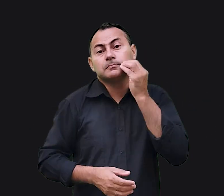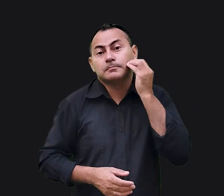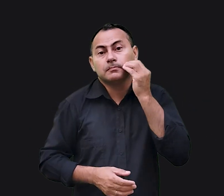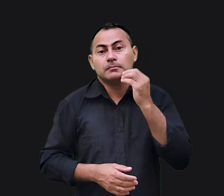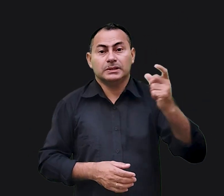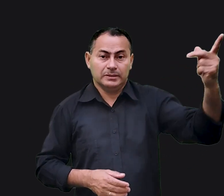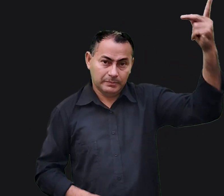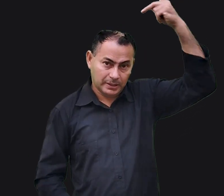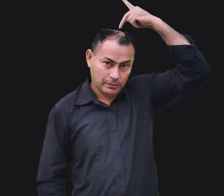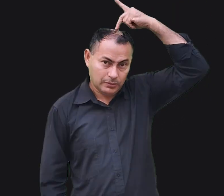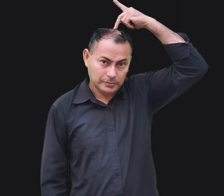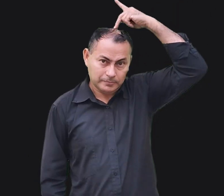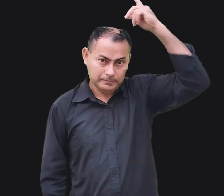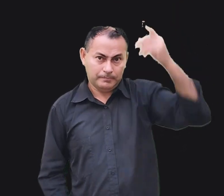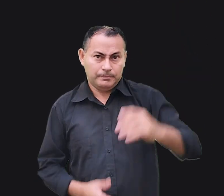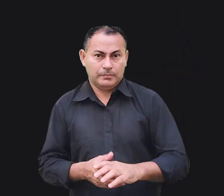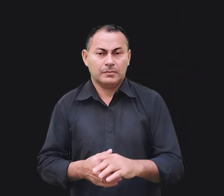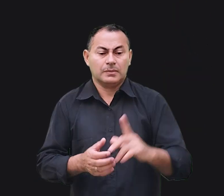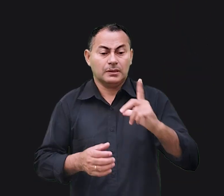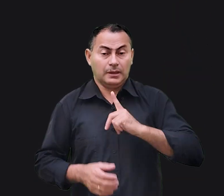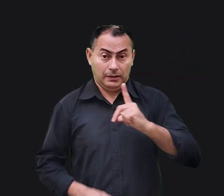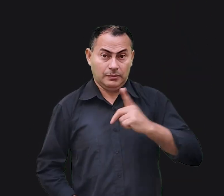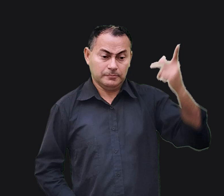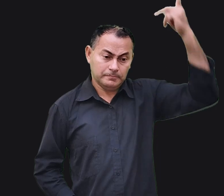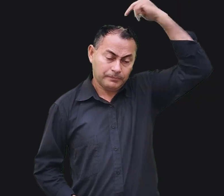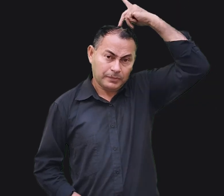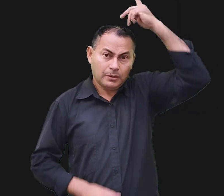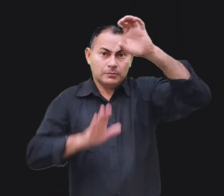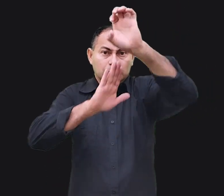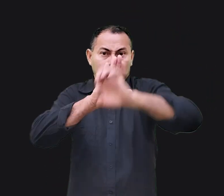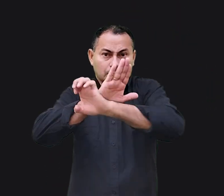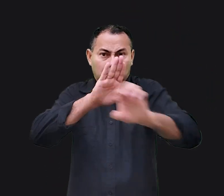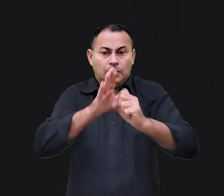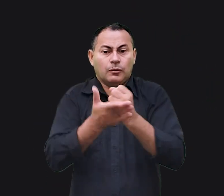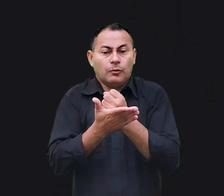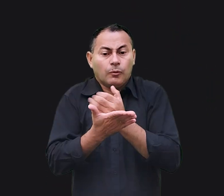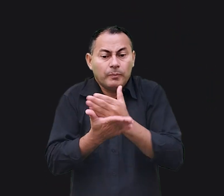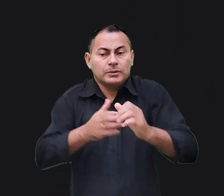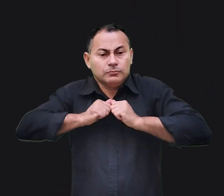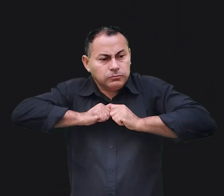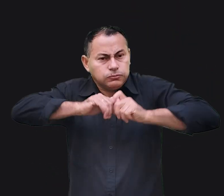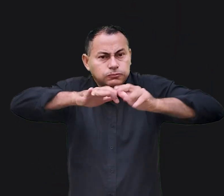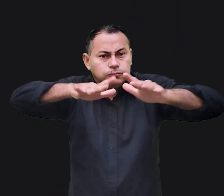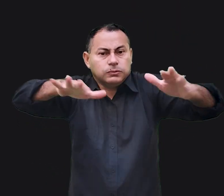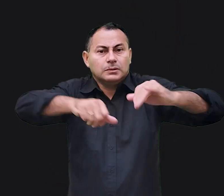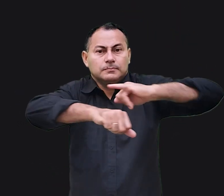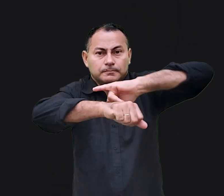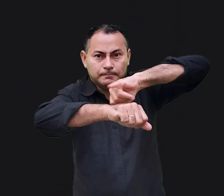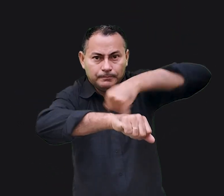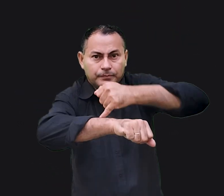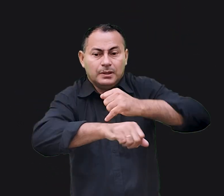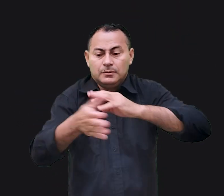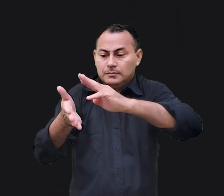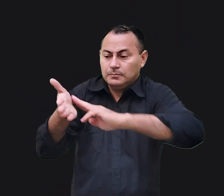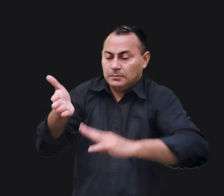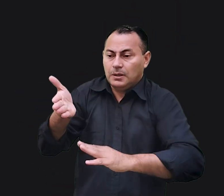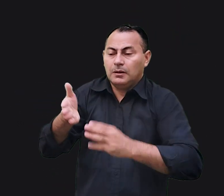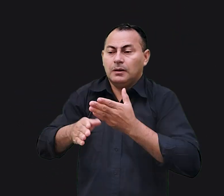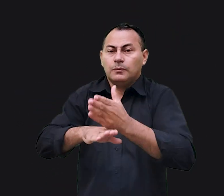de Pentecostes. Houve um Pentecostes quando o Evangelho começou a se espalhar em Jerusalém. Quando a mensagem foi para